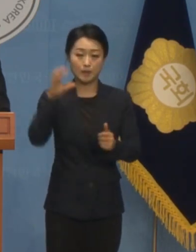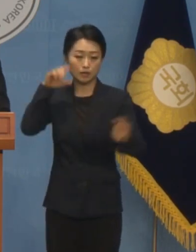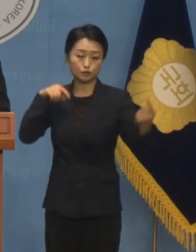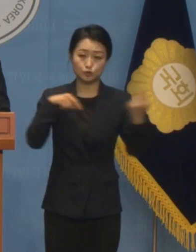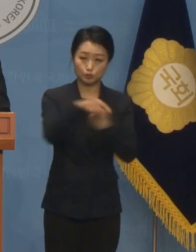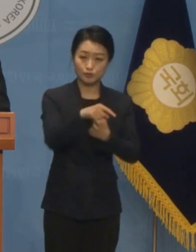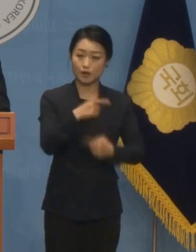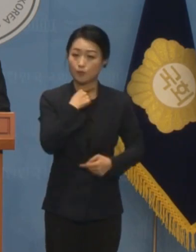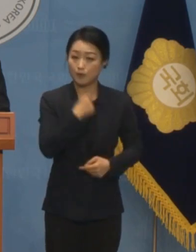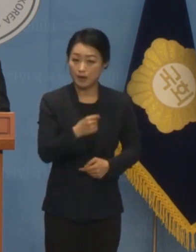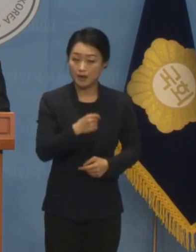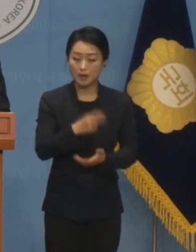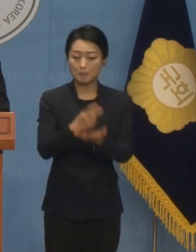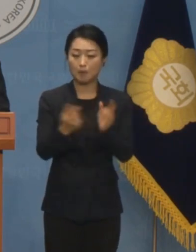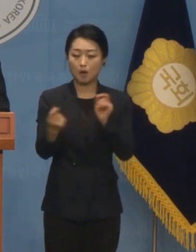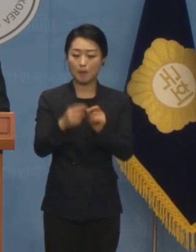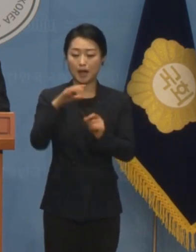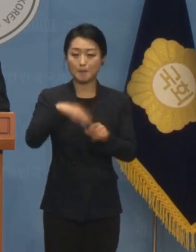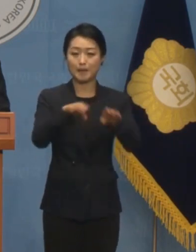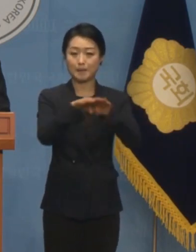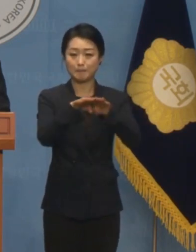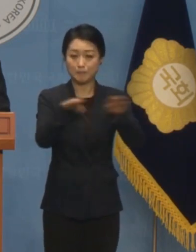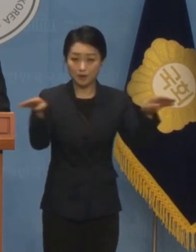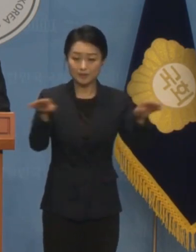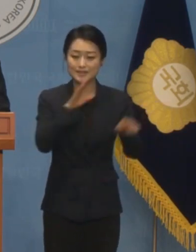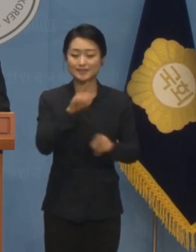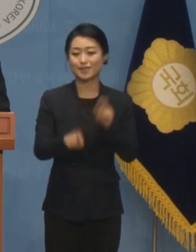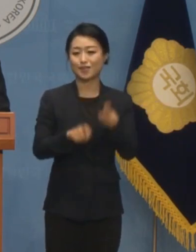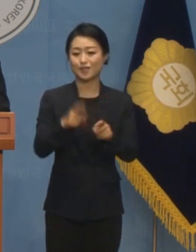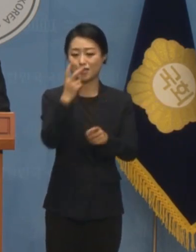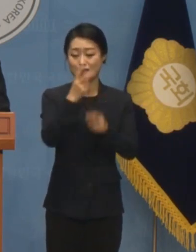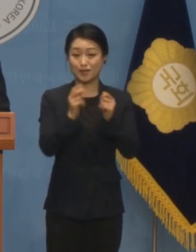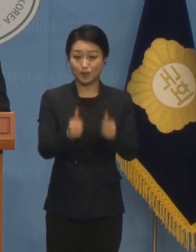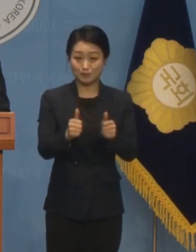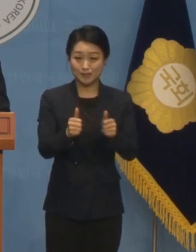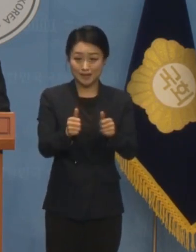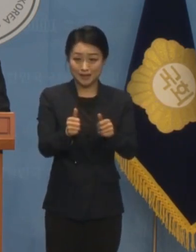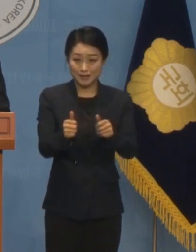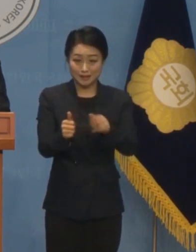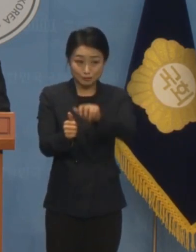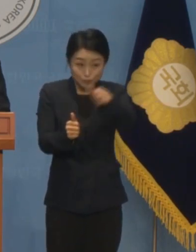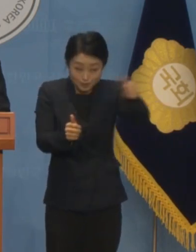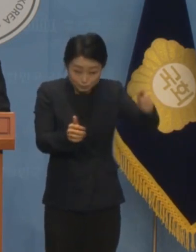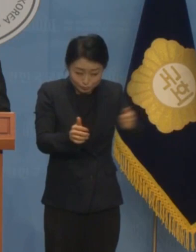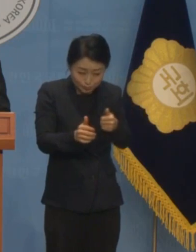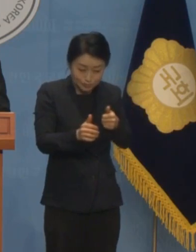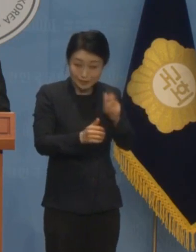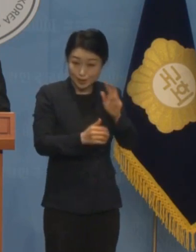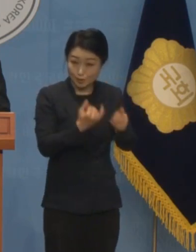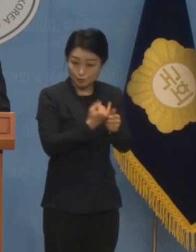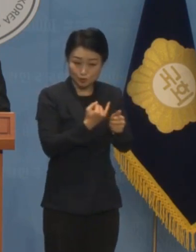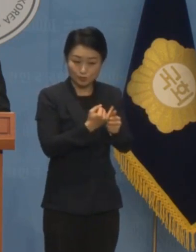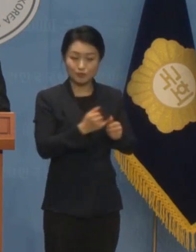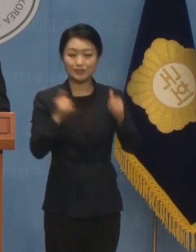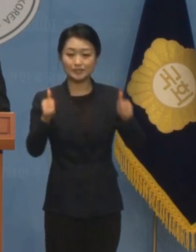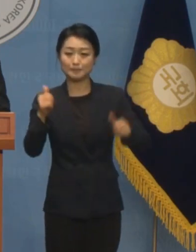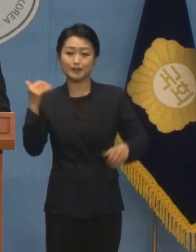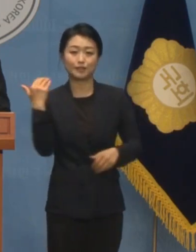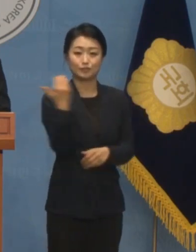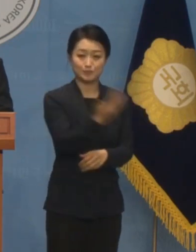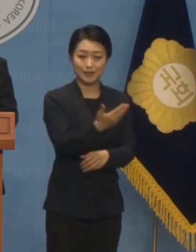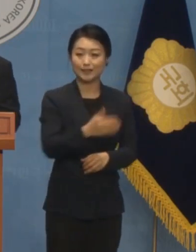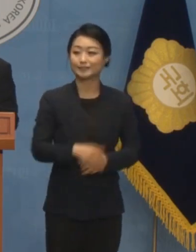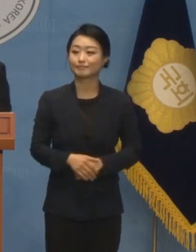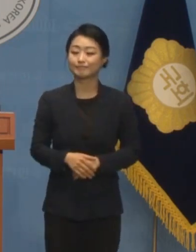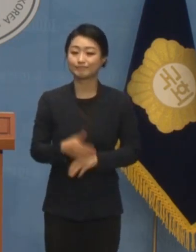통해 법 앞의 평등을 실현하고 검찰의 장막에 숨어있는 윤 대통령 부부를 심판하겠습니다.